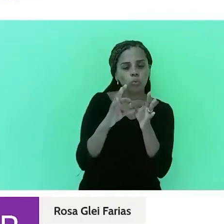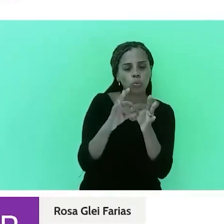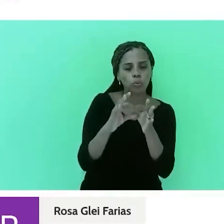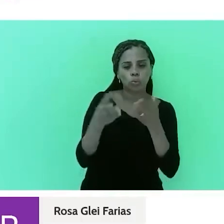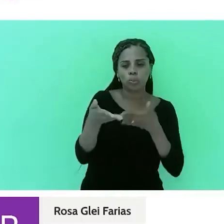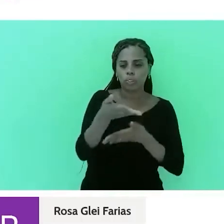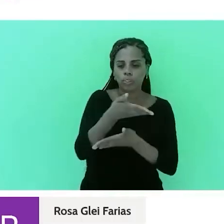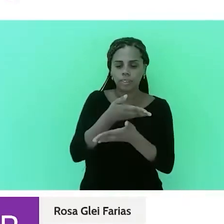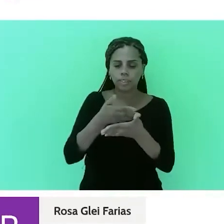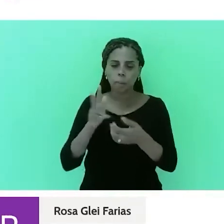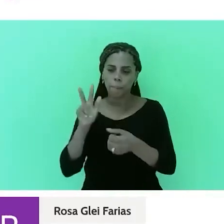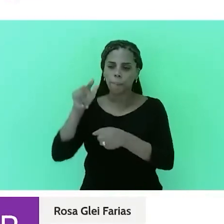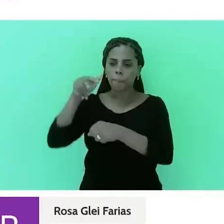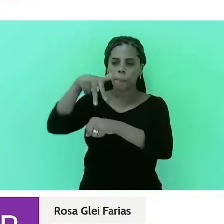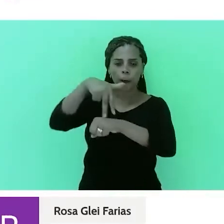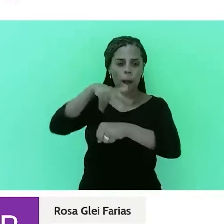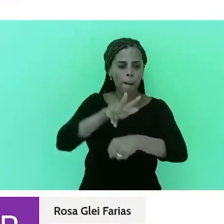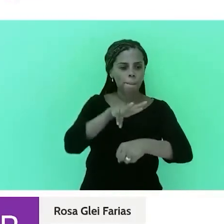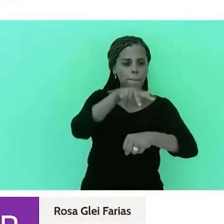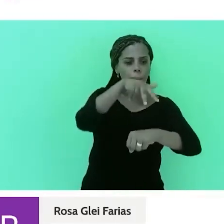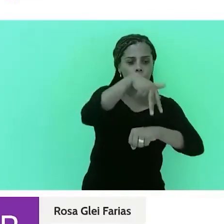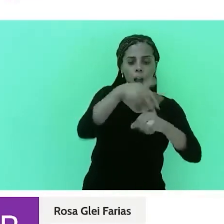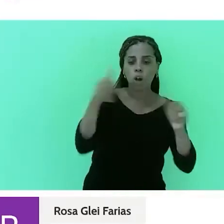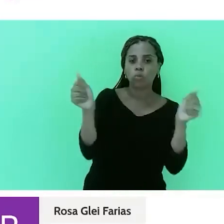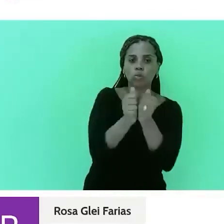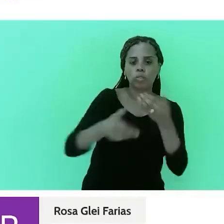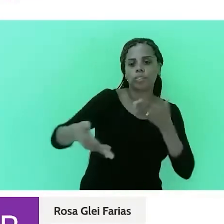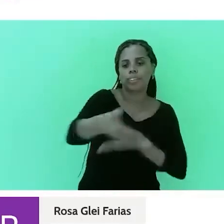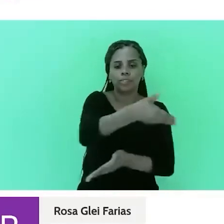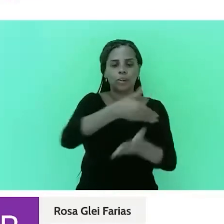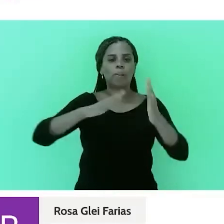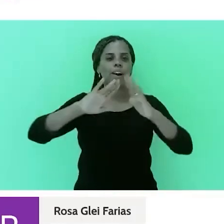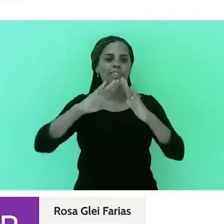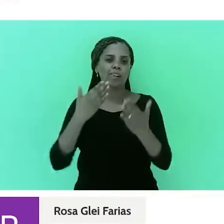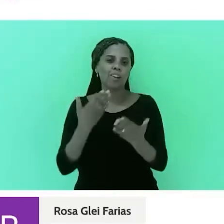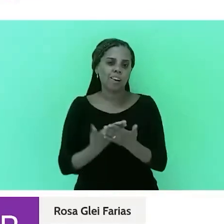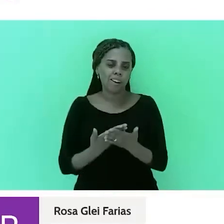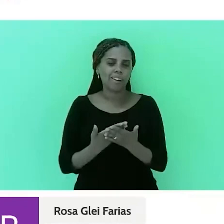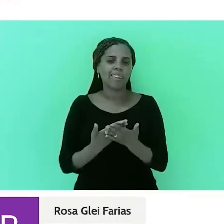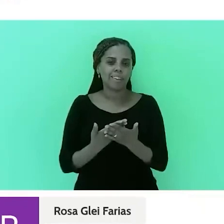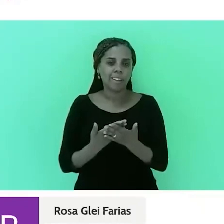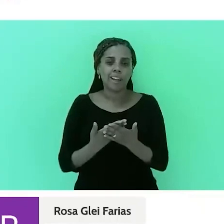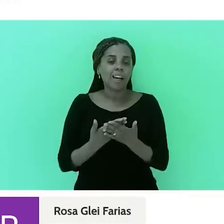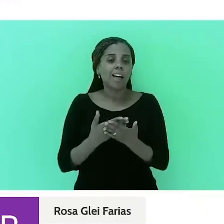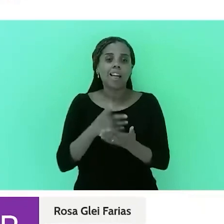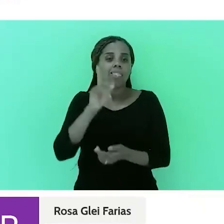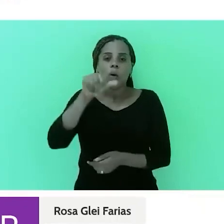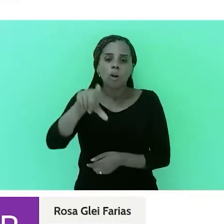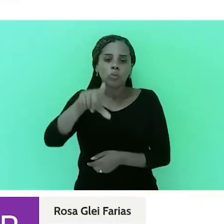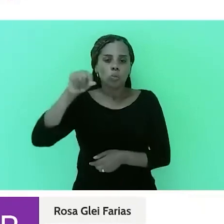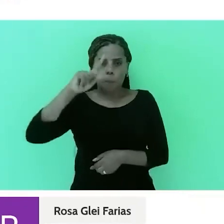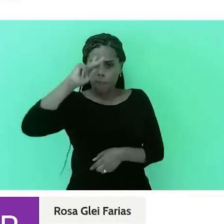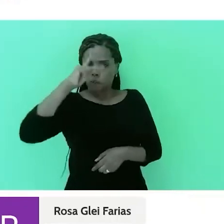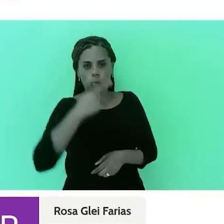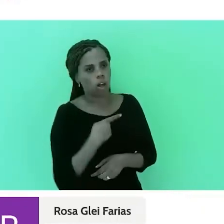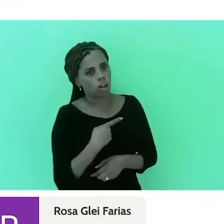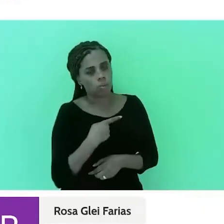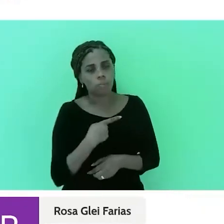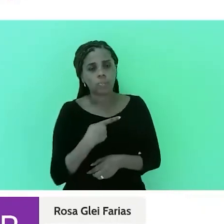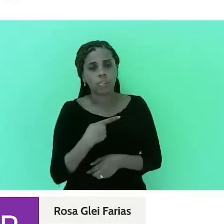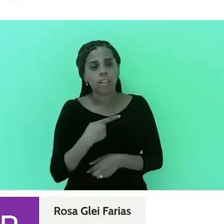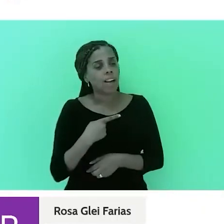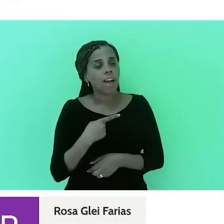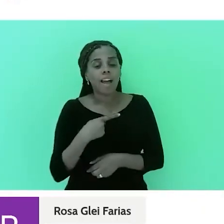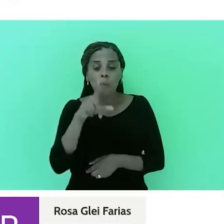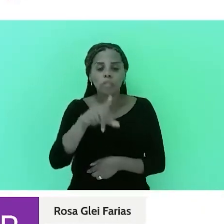agentes e protagonistas na direção da transformação da escola. Não é uma escolha individual, é uma escolha coletiva